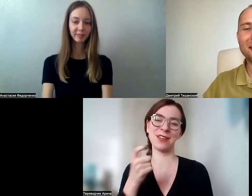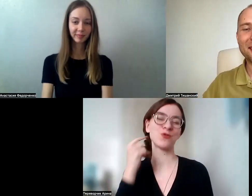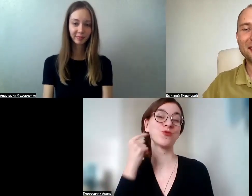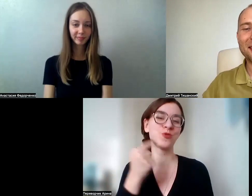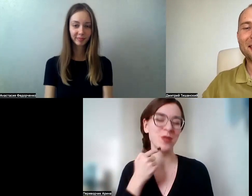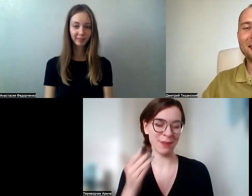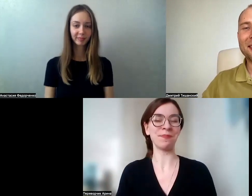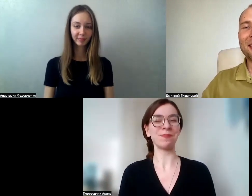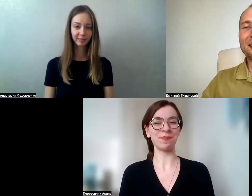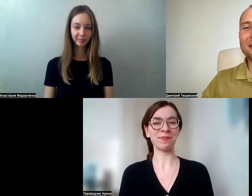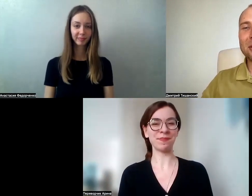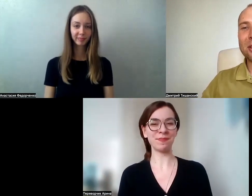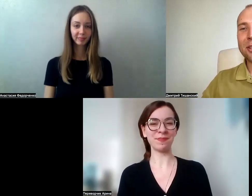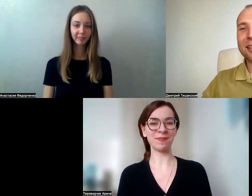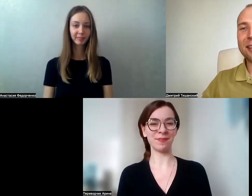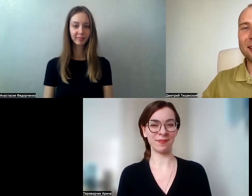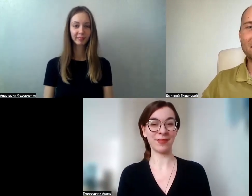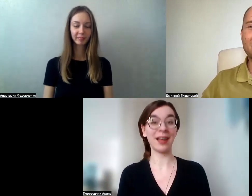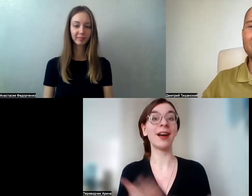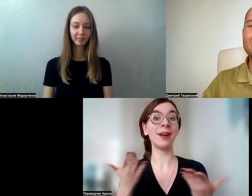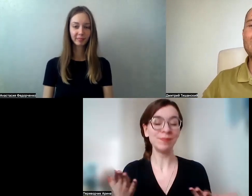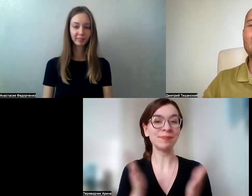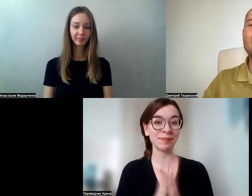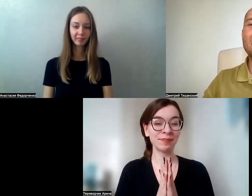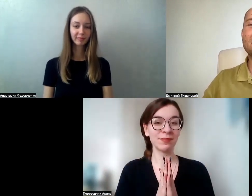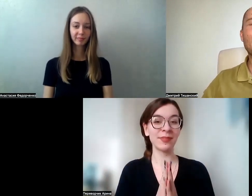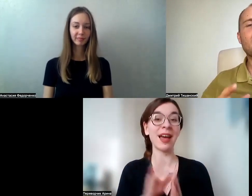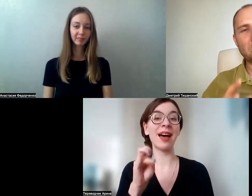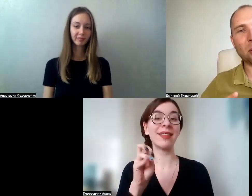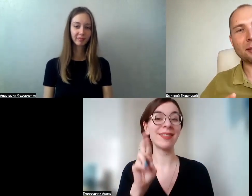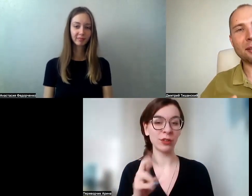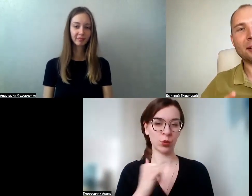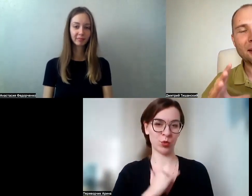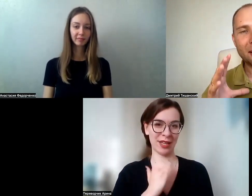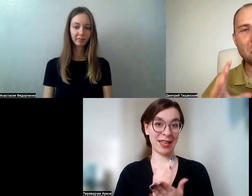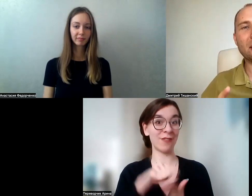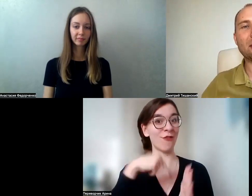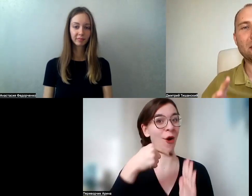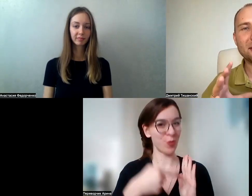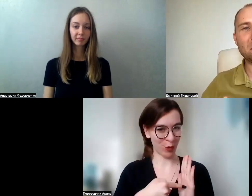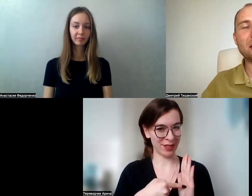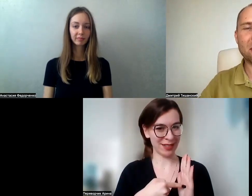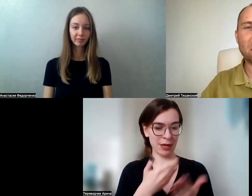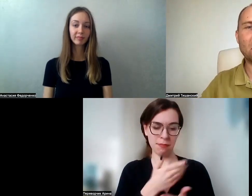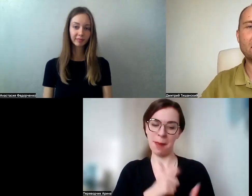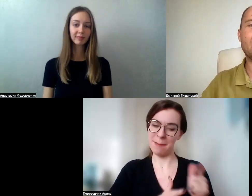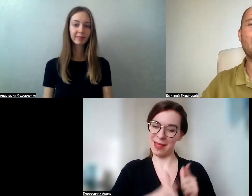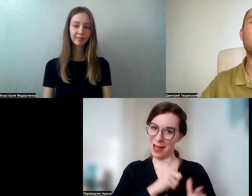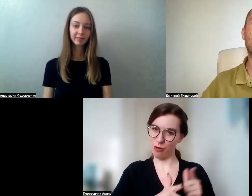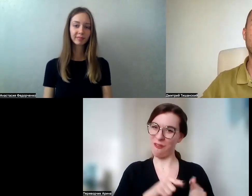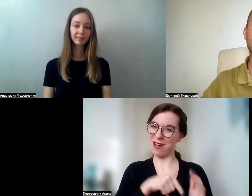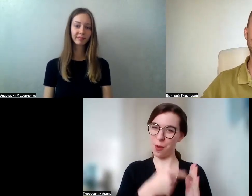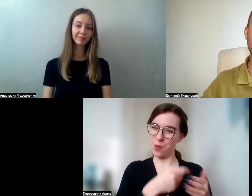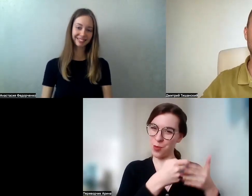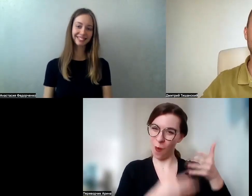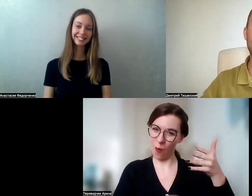говорить. Ну что ж, Настя, у нас есть вопросы, мы подготовили с ребятами вопросы и